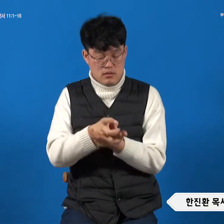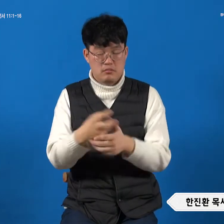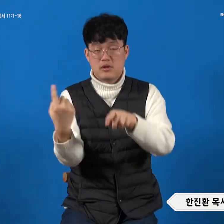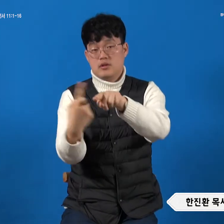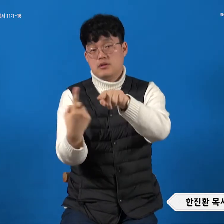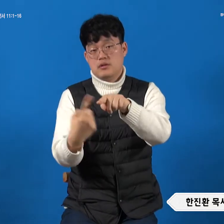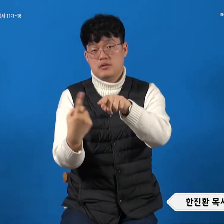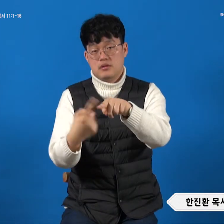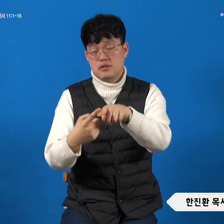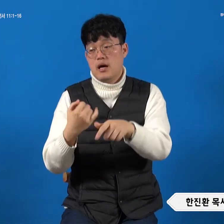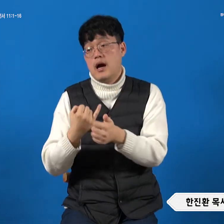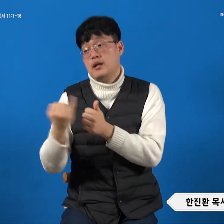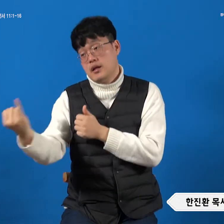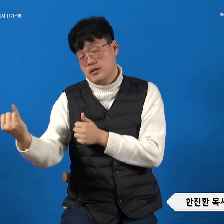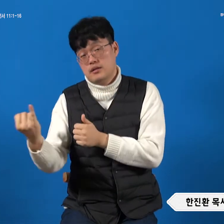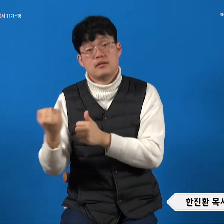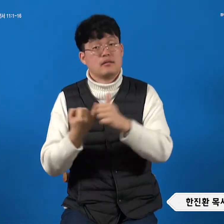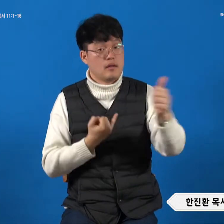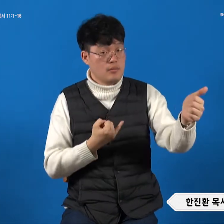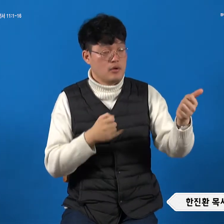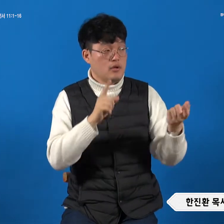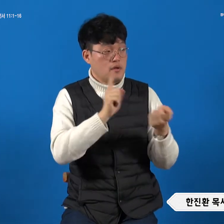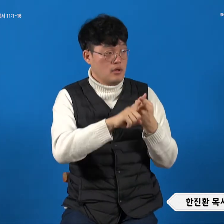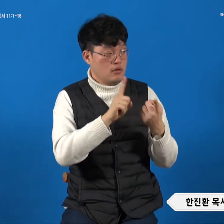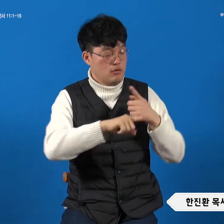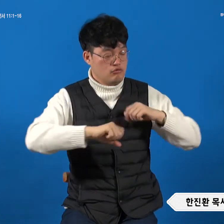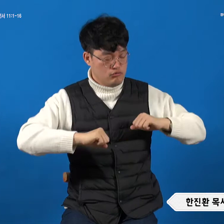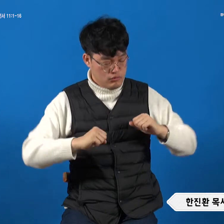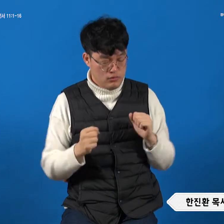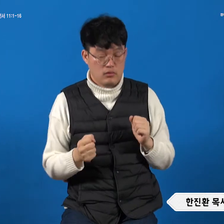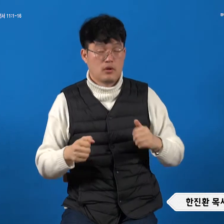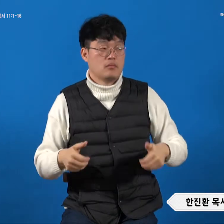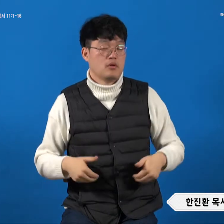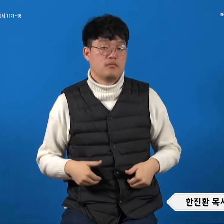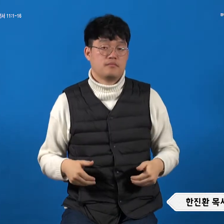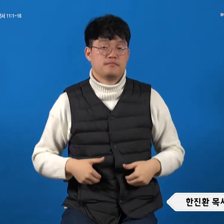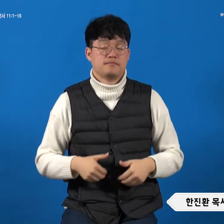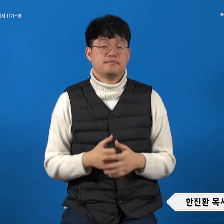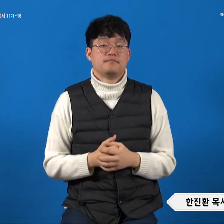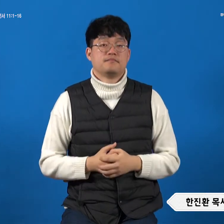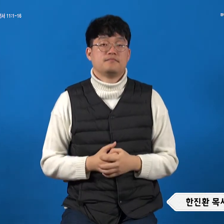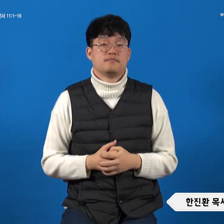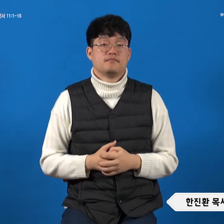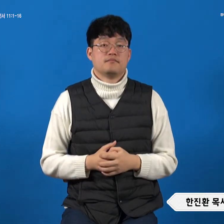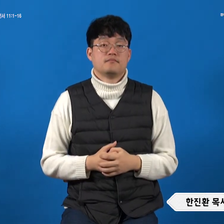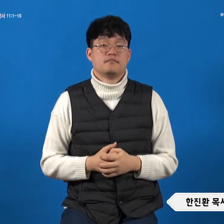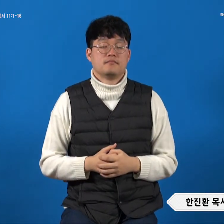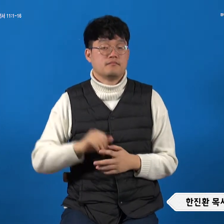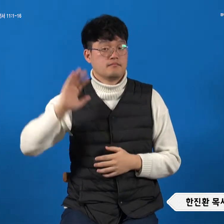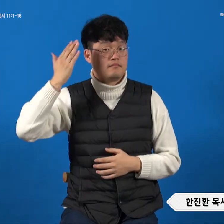원리는 마찬가지입니다. 아내는 남편의 권위에 순종해야 됩니다.